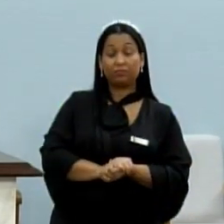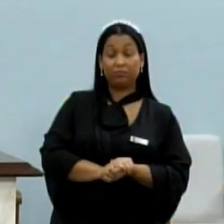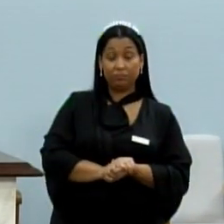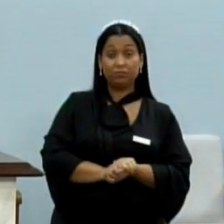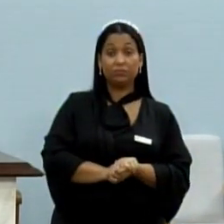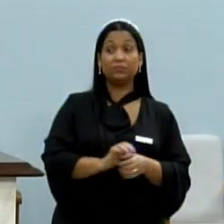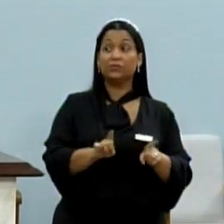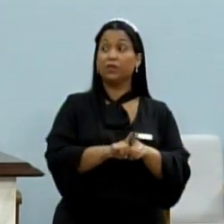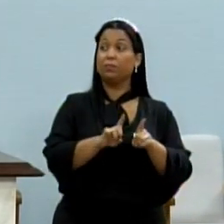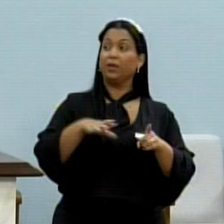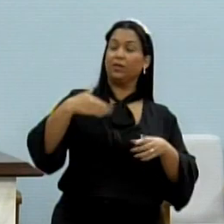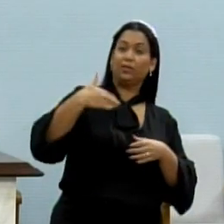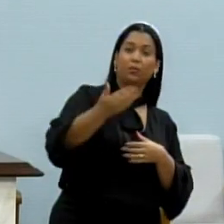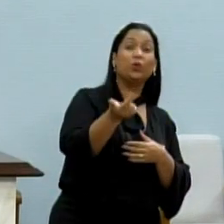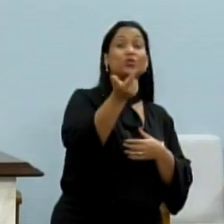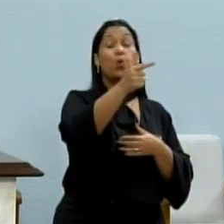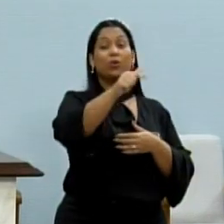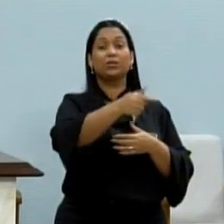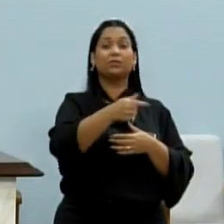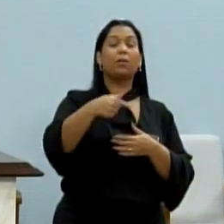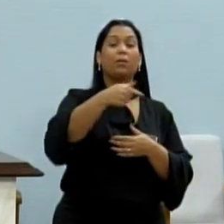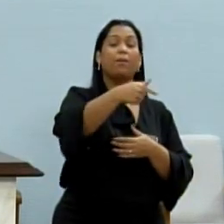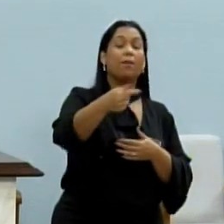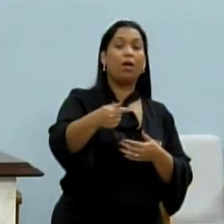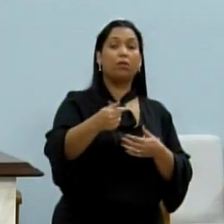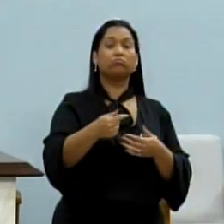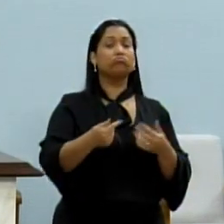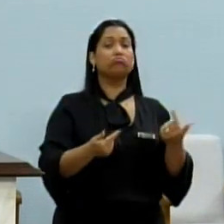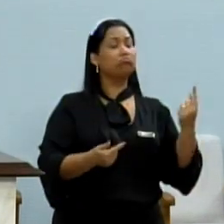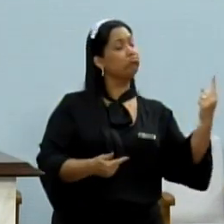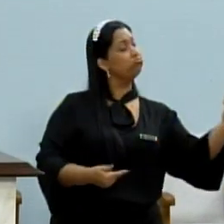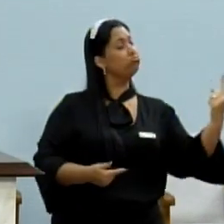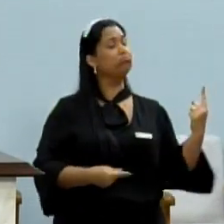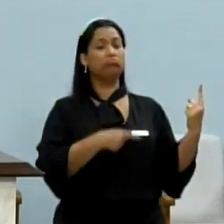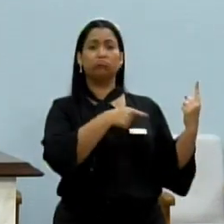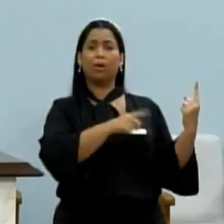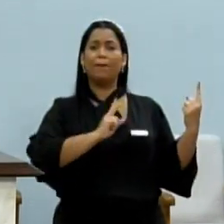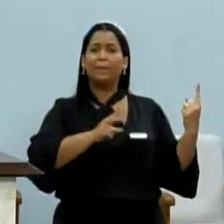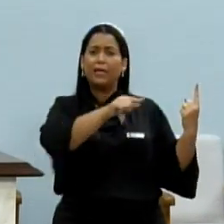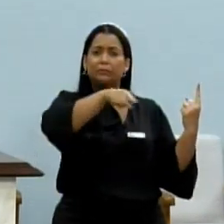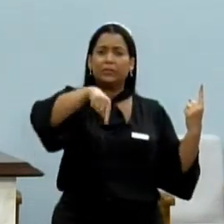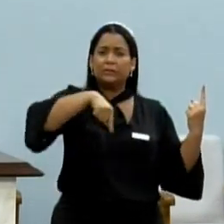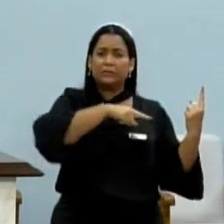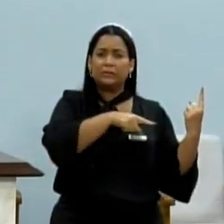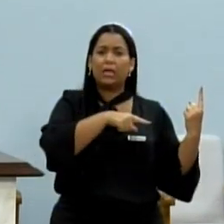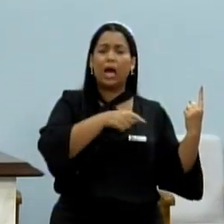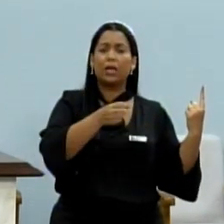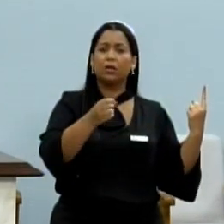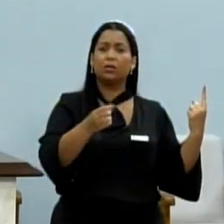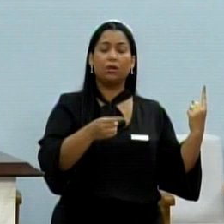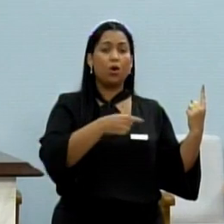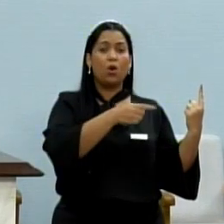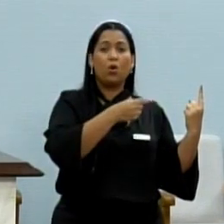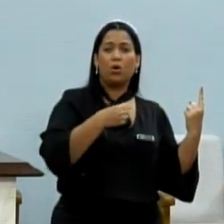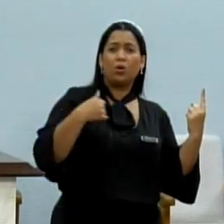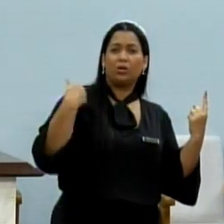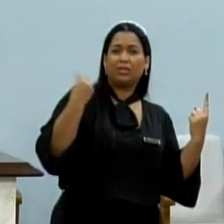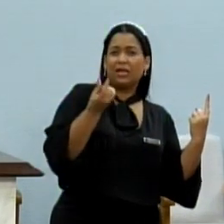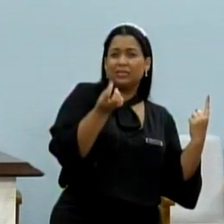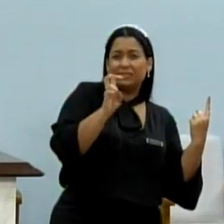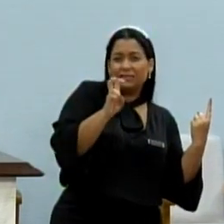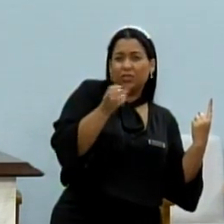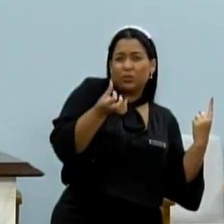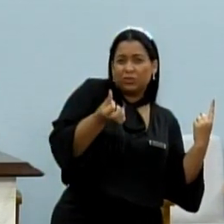em seguida, em outras semanas, adentrou também nessa mesma sala de audiências um garoto de seus 5 ou 6